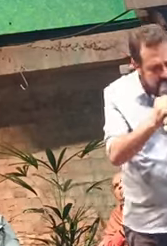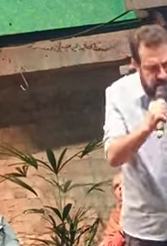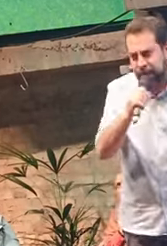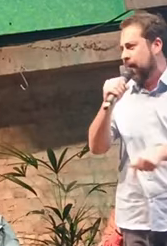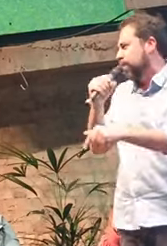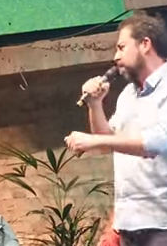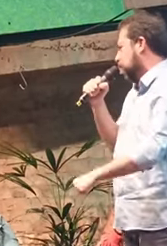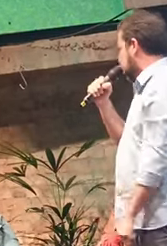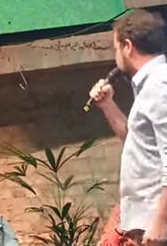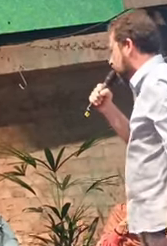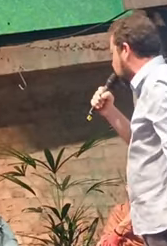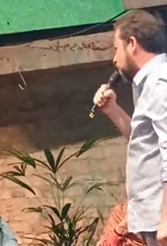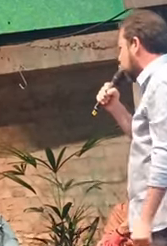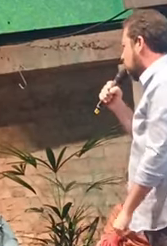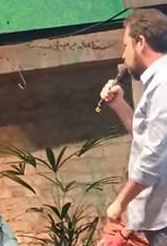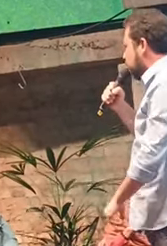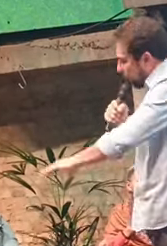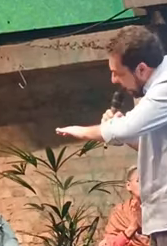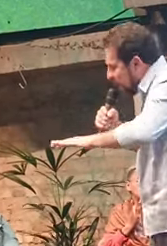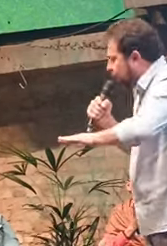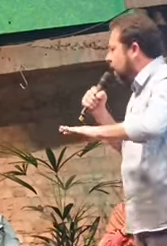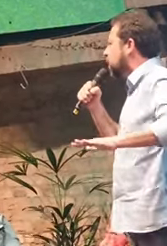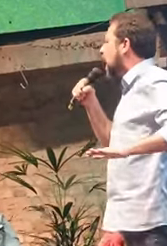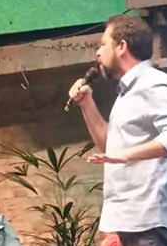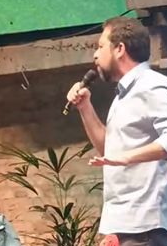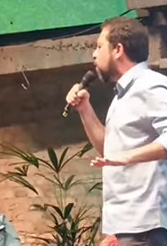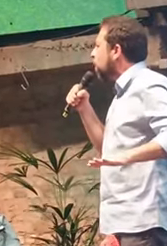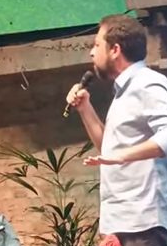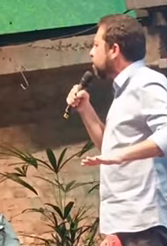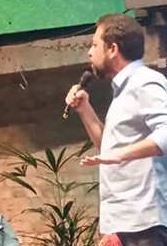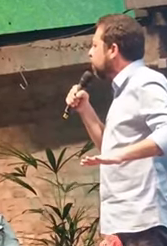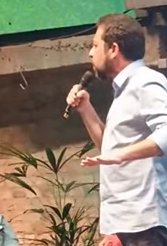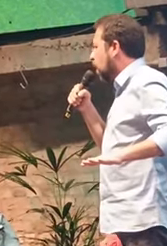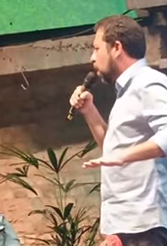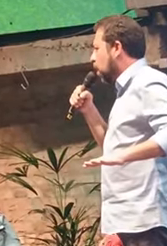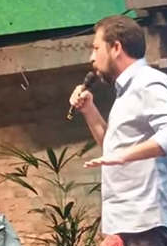nós utilizamos essa questão. Tudo bem, vai ser rápido.